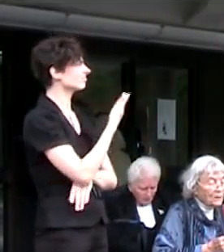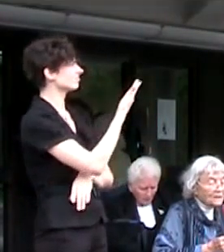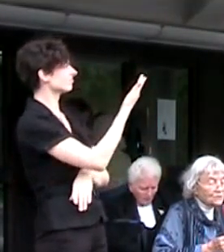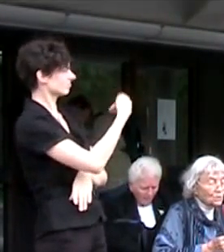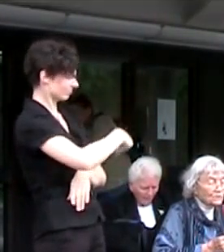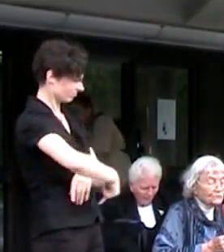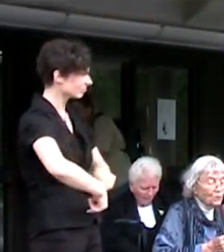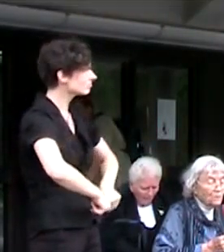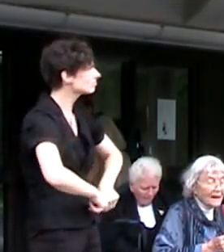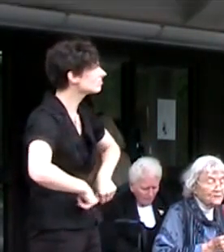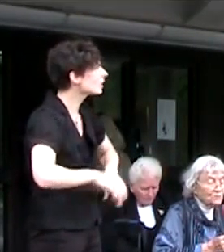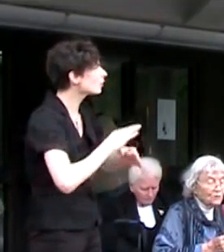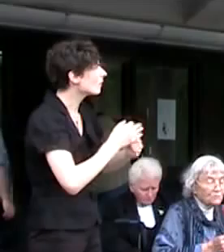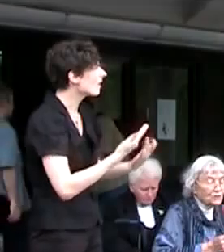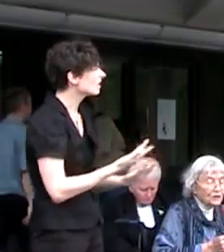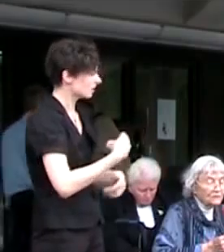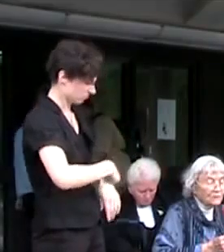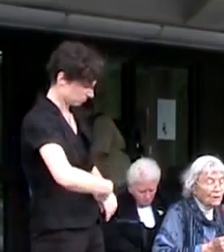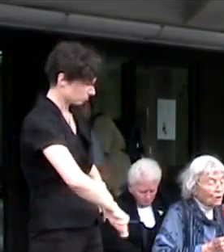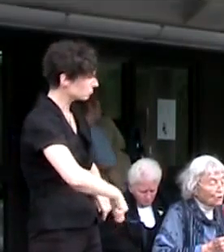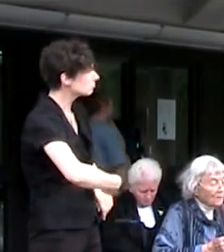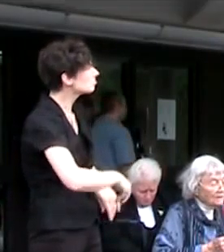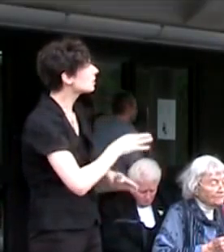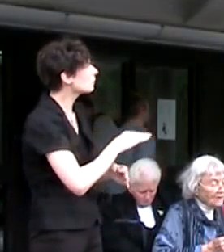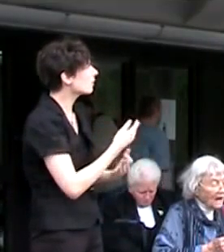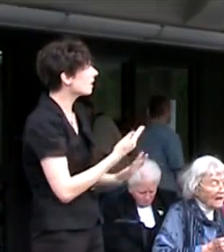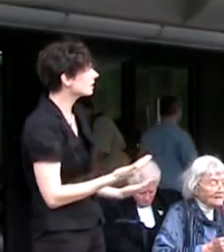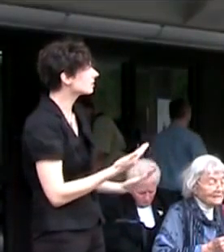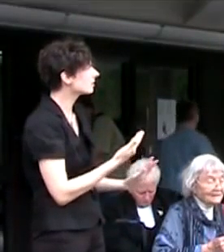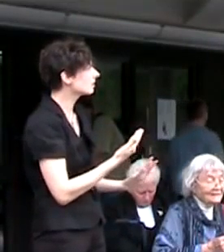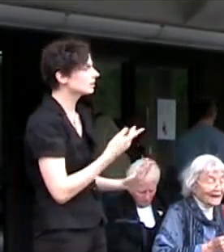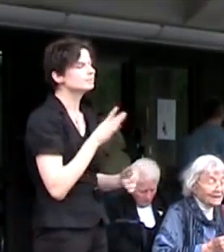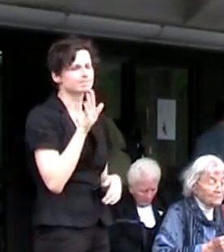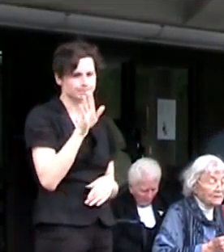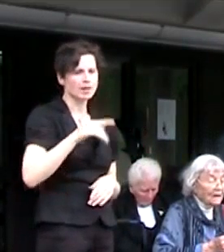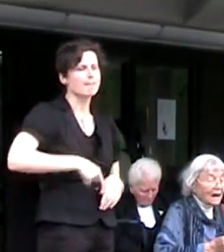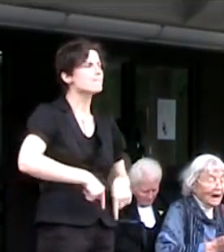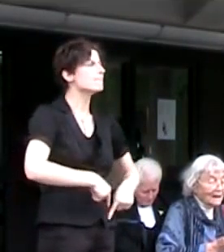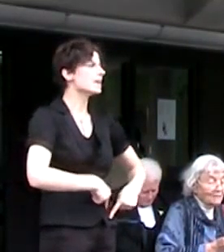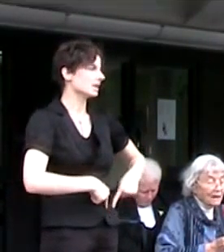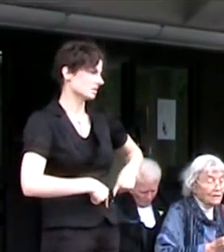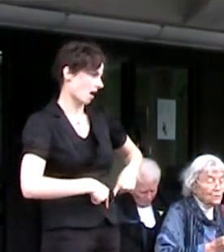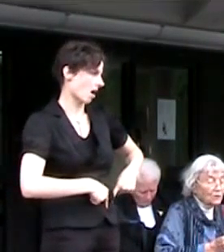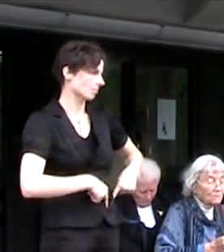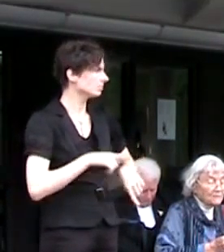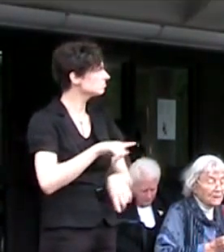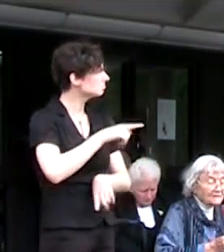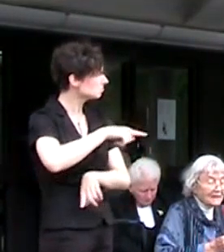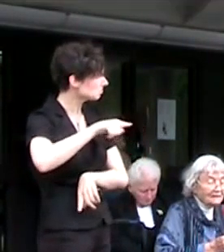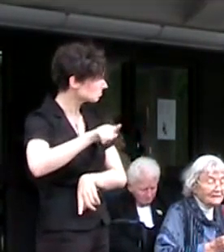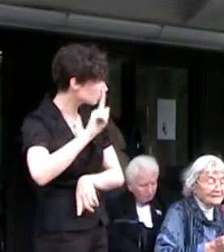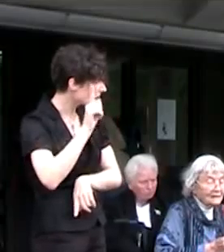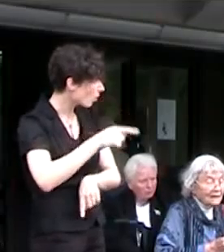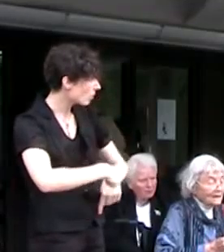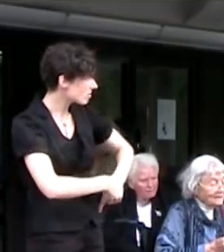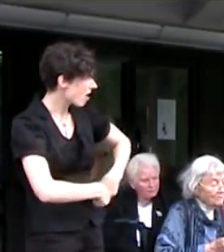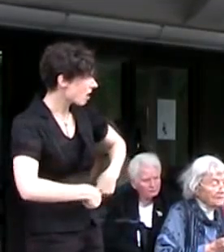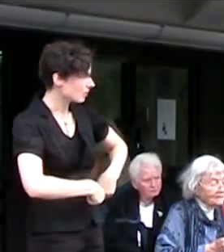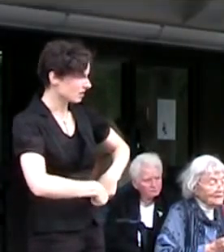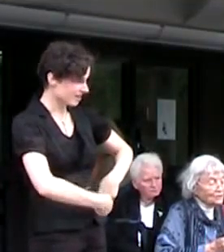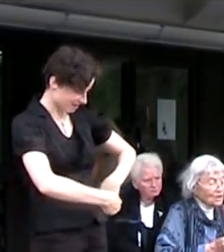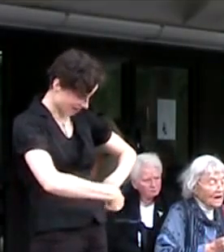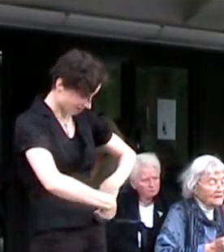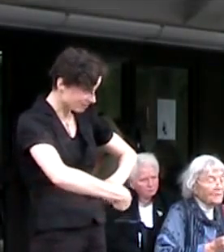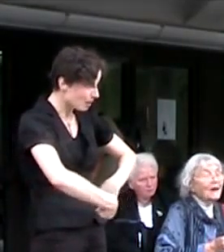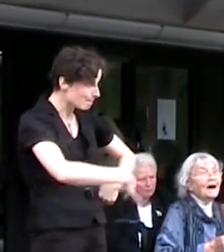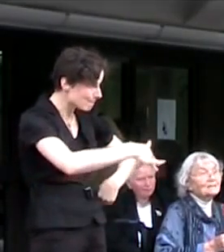der Operationsvorbereitungen beschieden und meine Frage nach den Narben aller meiner jungen Mitpatientinnen in der Mitte